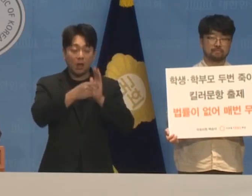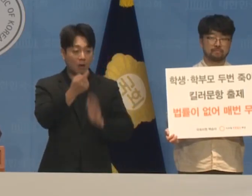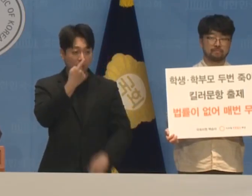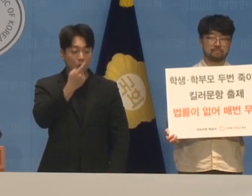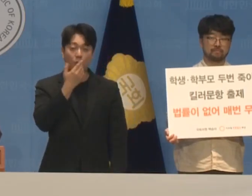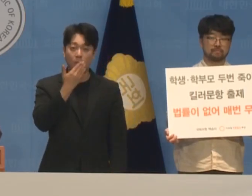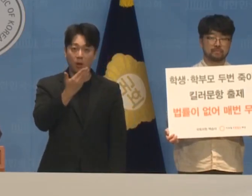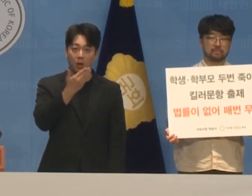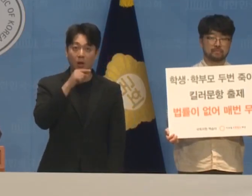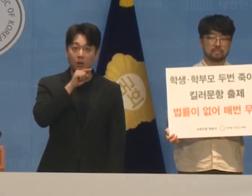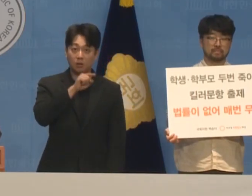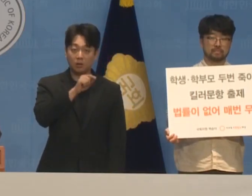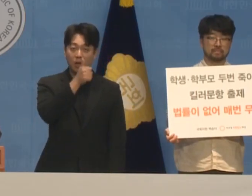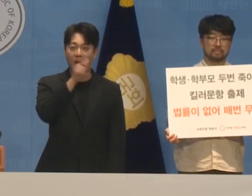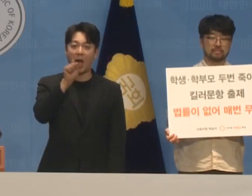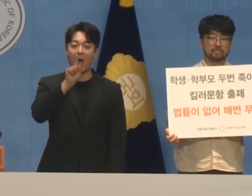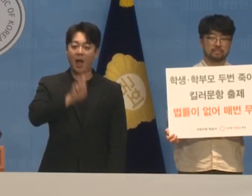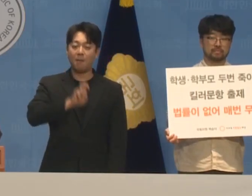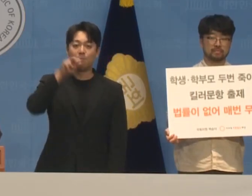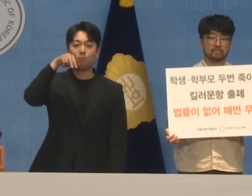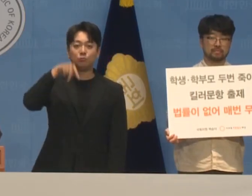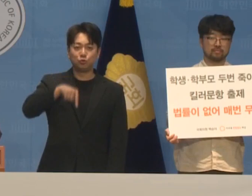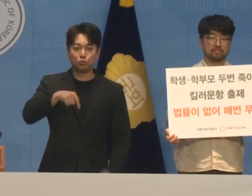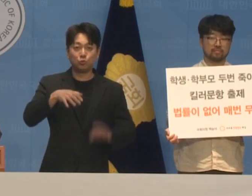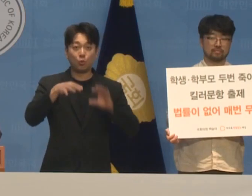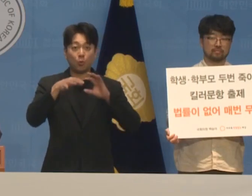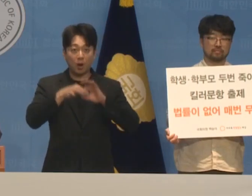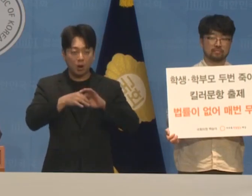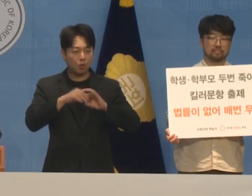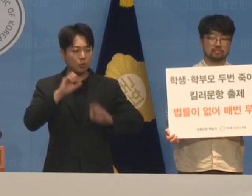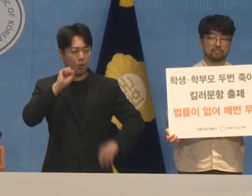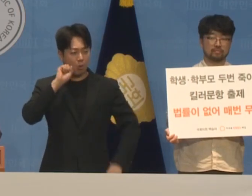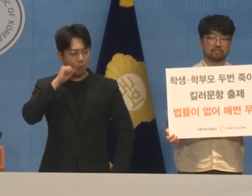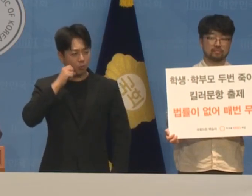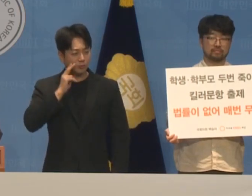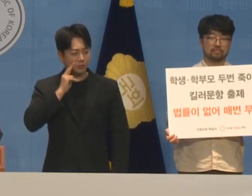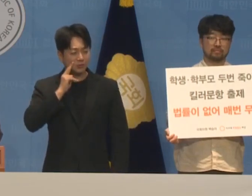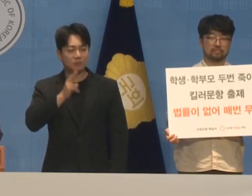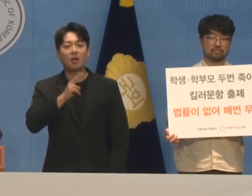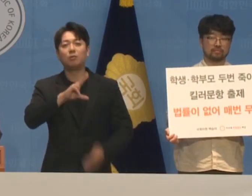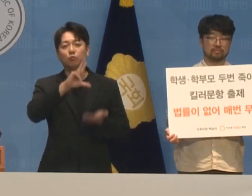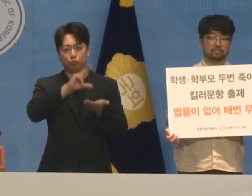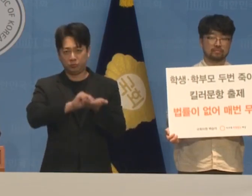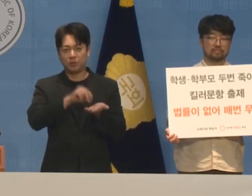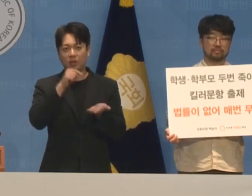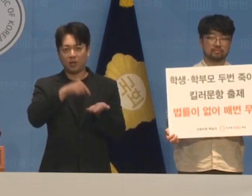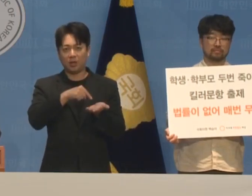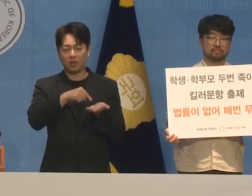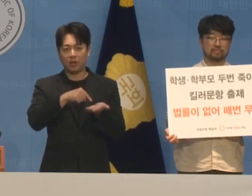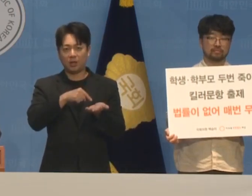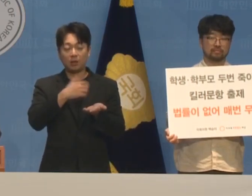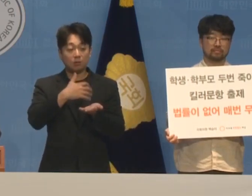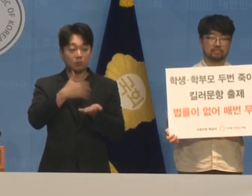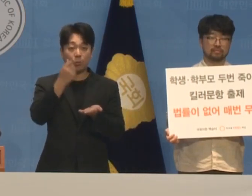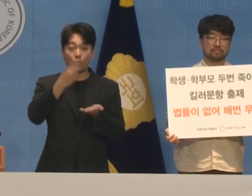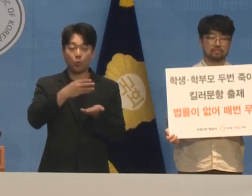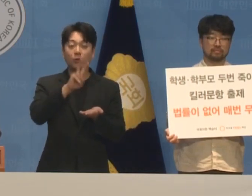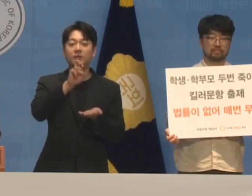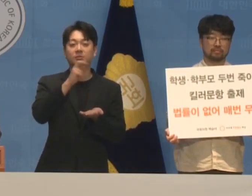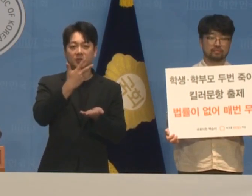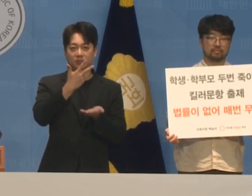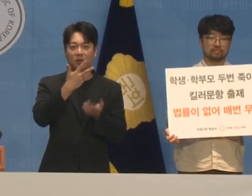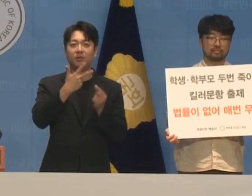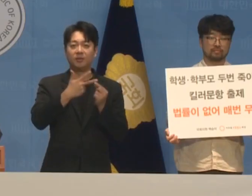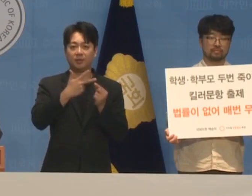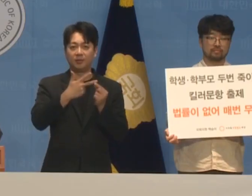다루는 함수 방정식과 관련된 함수식이 포함되어 있습니다. 따라서 해당 문항은 고교 교육과정의